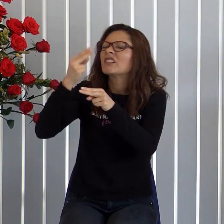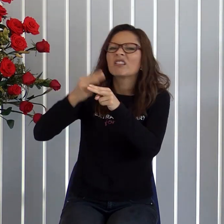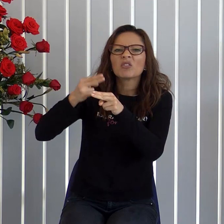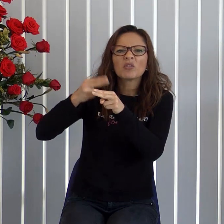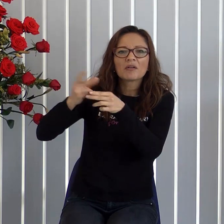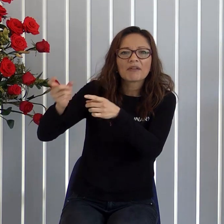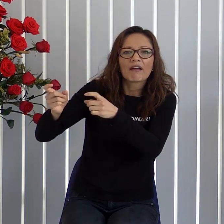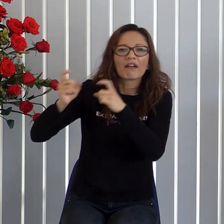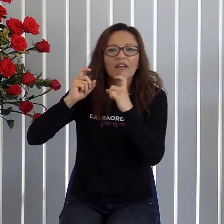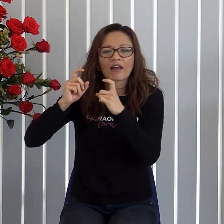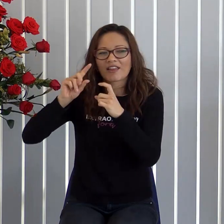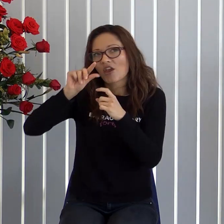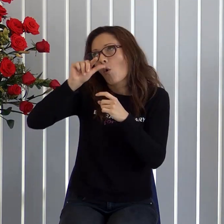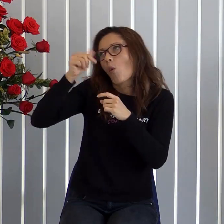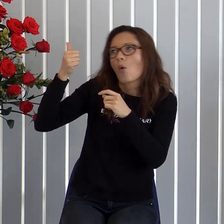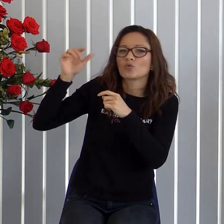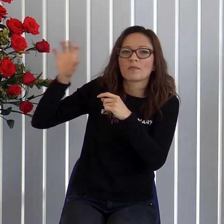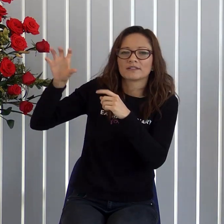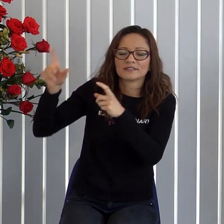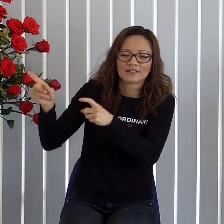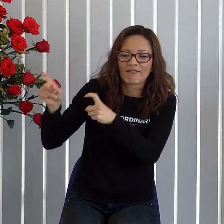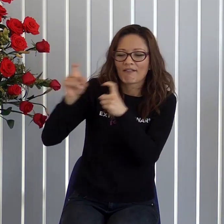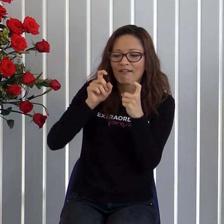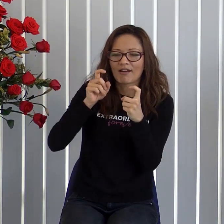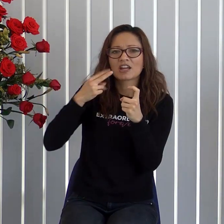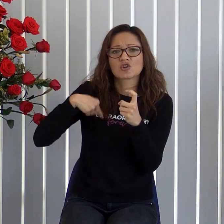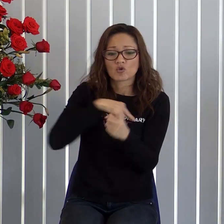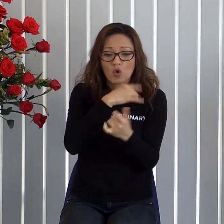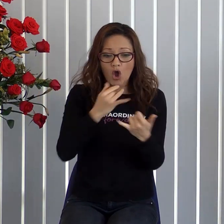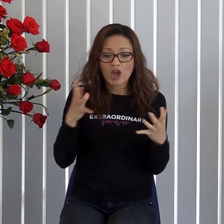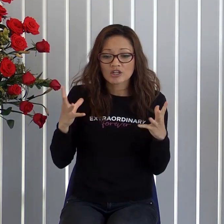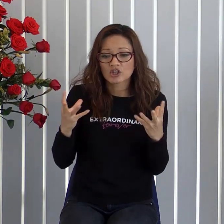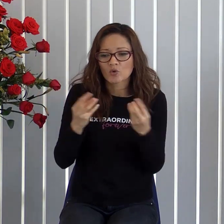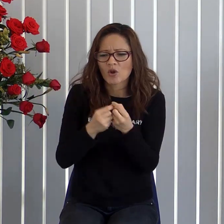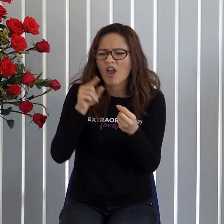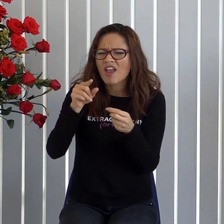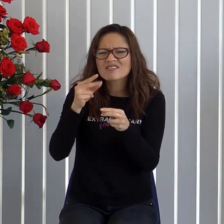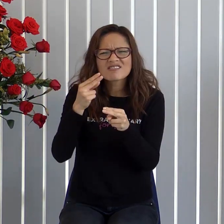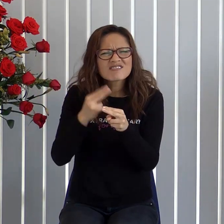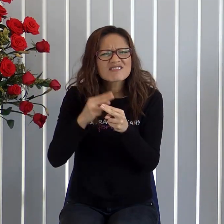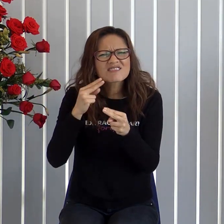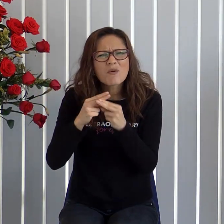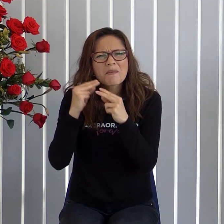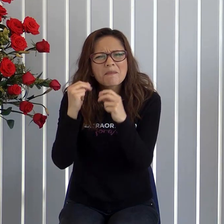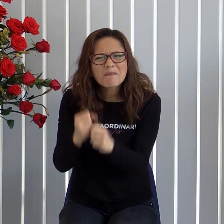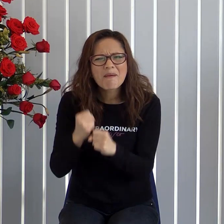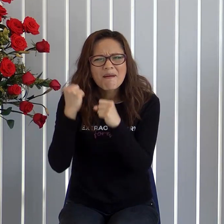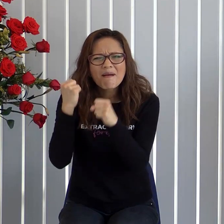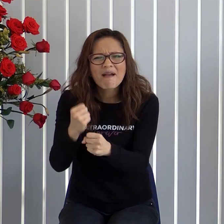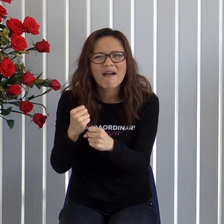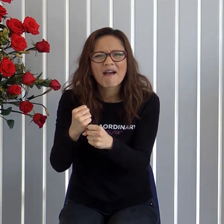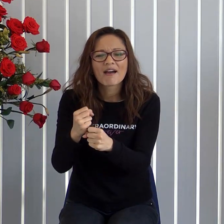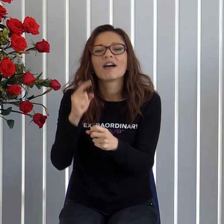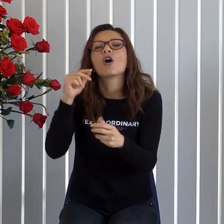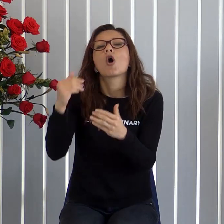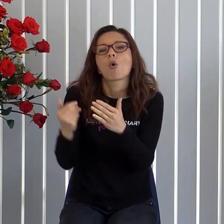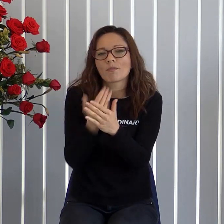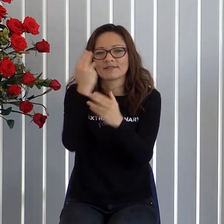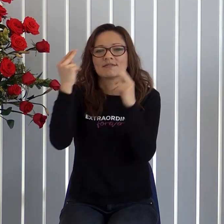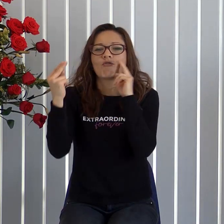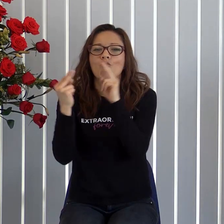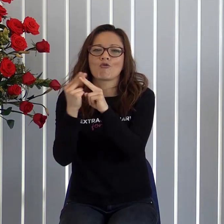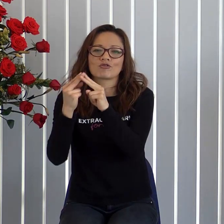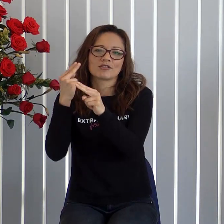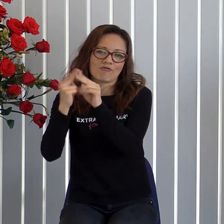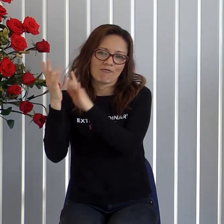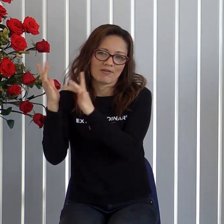nos trajeron de otro lado y en el cual nosotros estamos reuniéndonos, oiga, ese nombre es poderoso, y comenzaban a conocerlo. Y